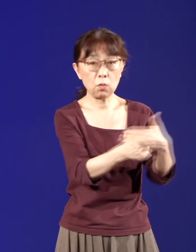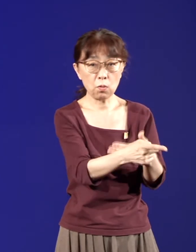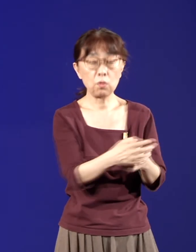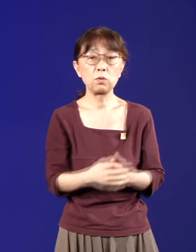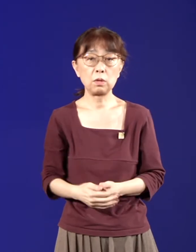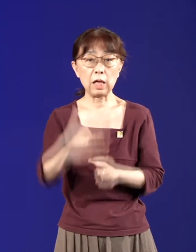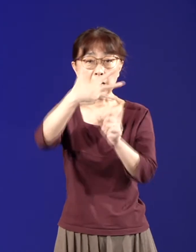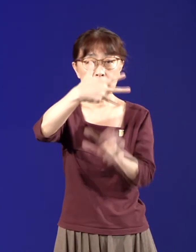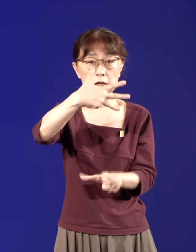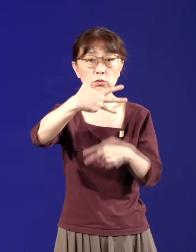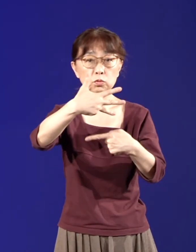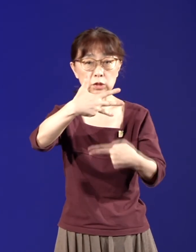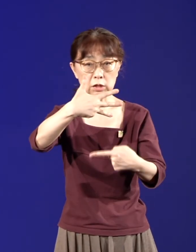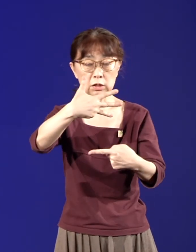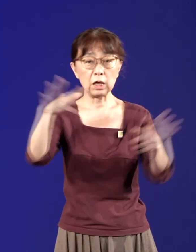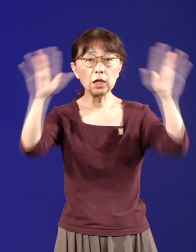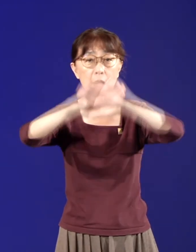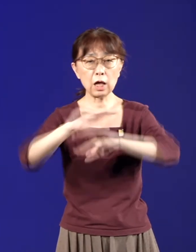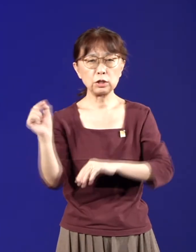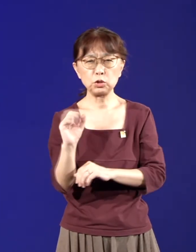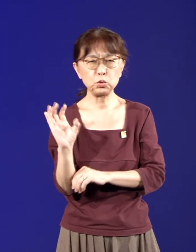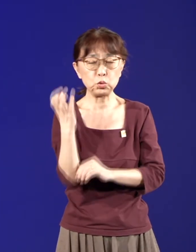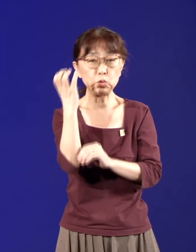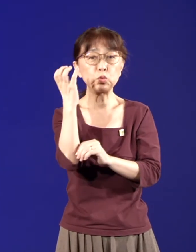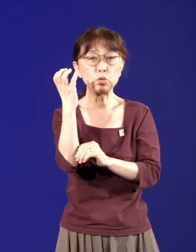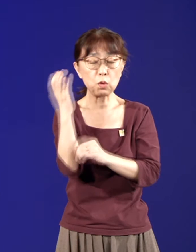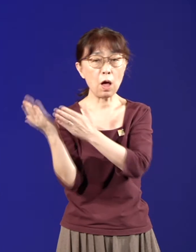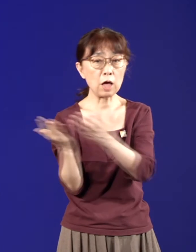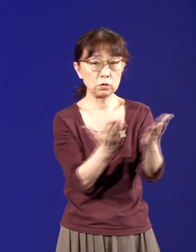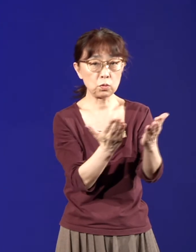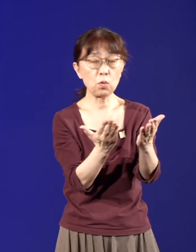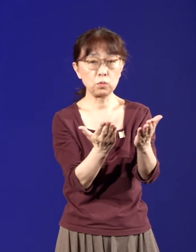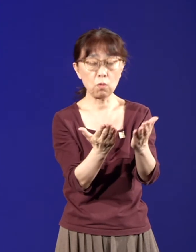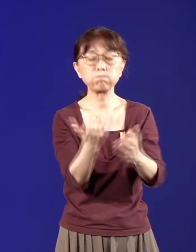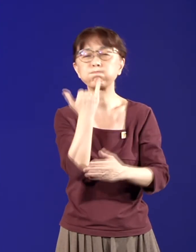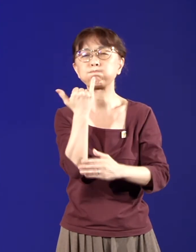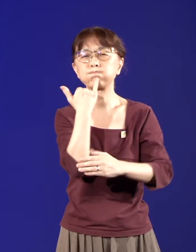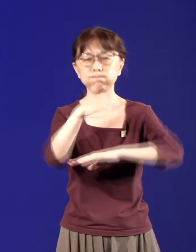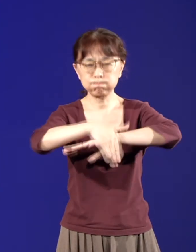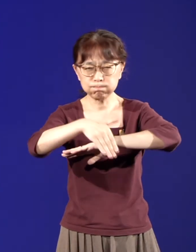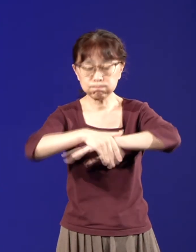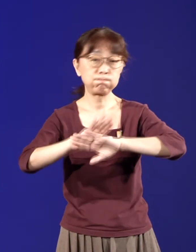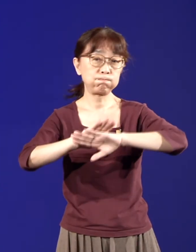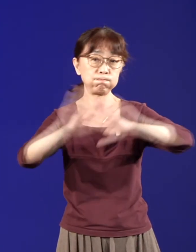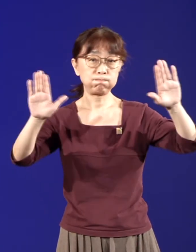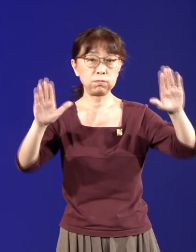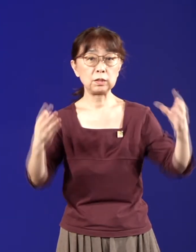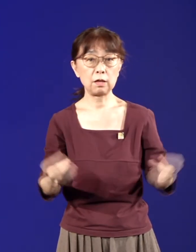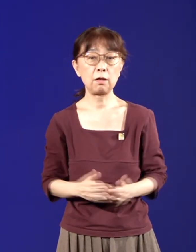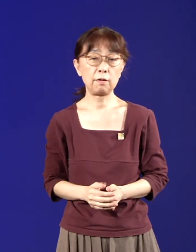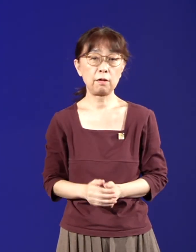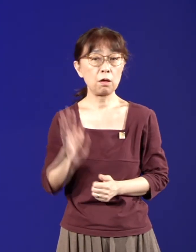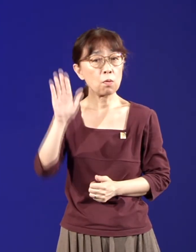からは夜間の救急搬送の受け入れというものも開始をしたところであります。引き続き今